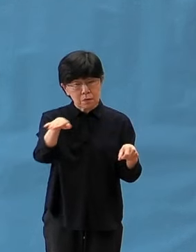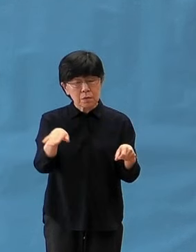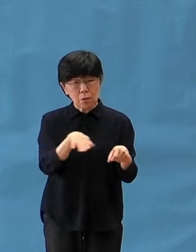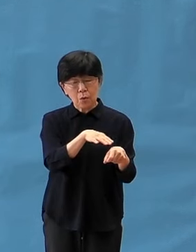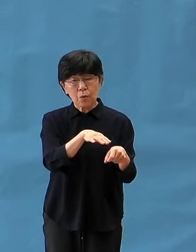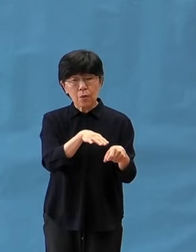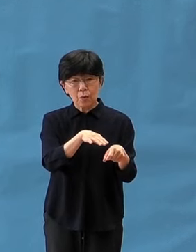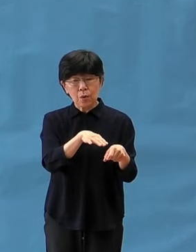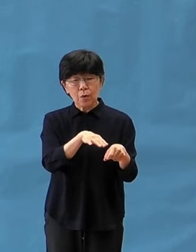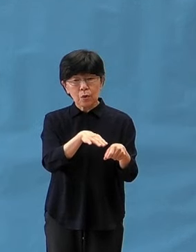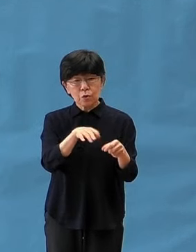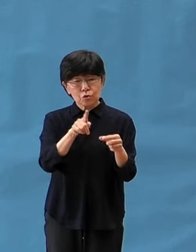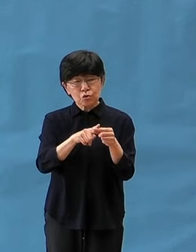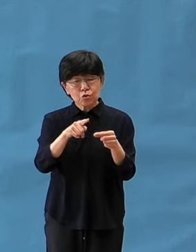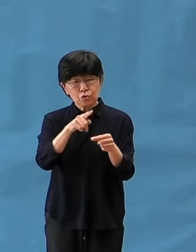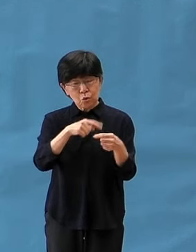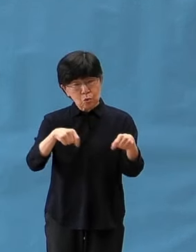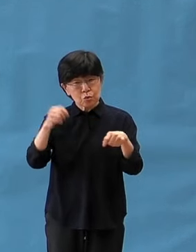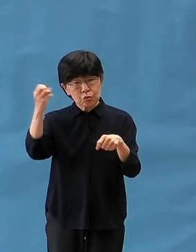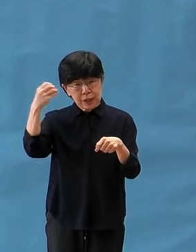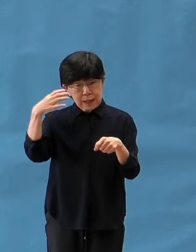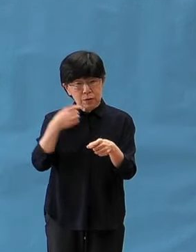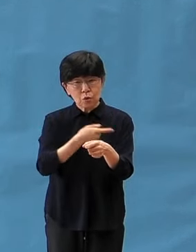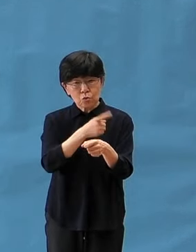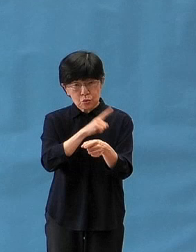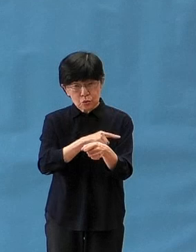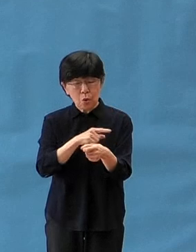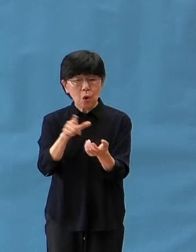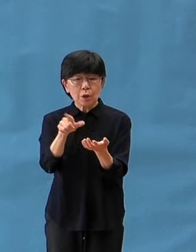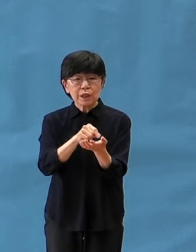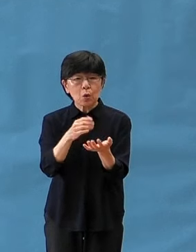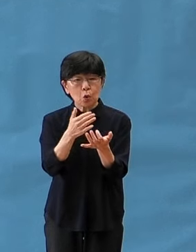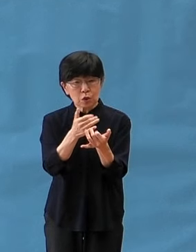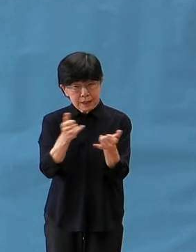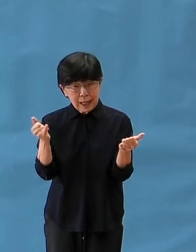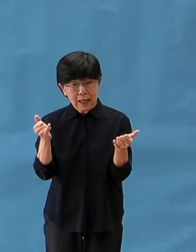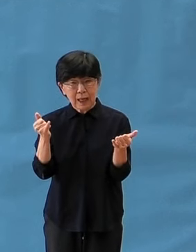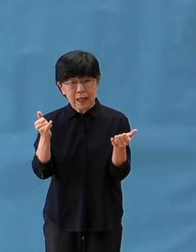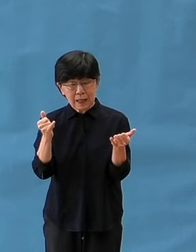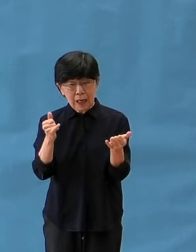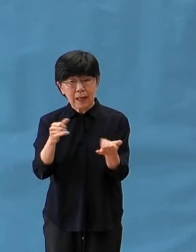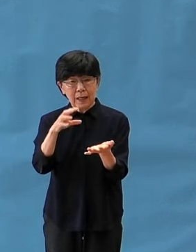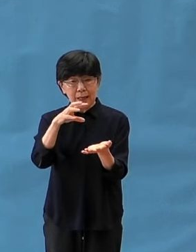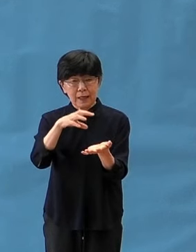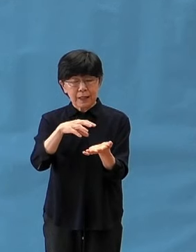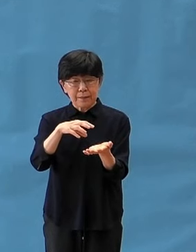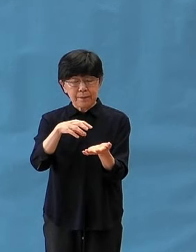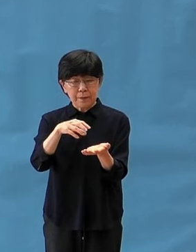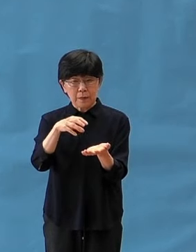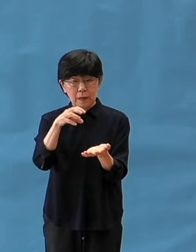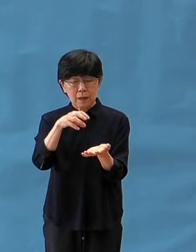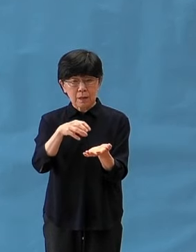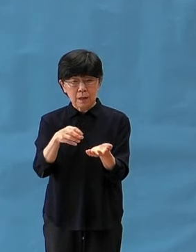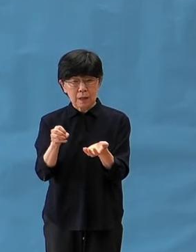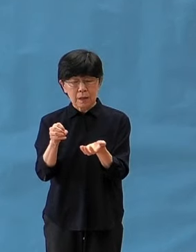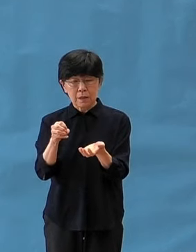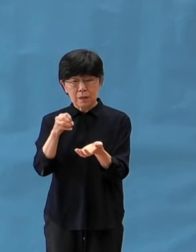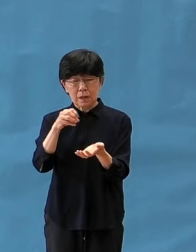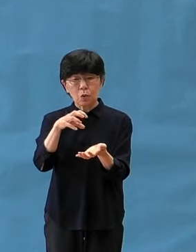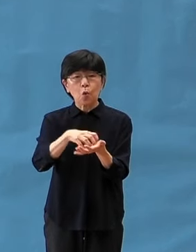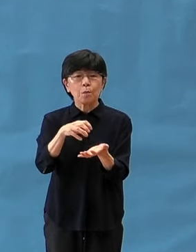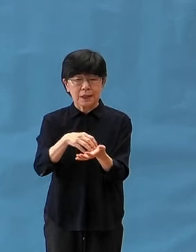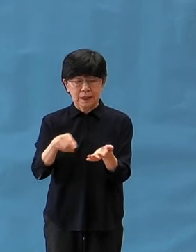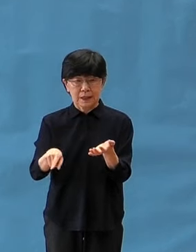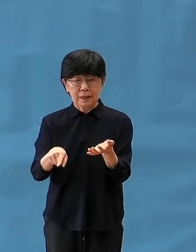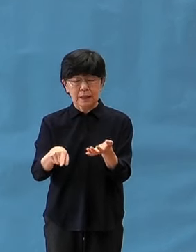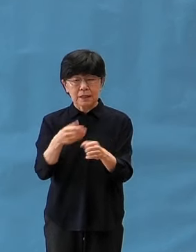けど、中国電力の電力利用者が排出したゴミであって、島根県民が